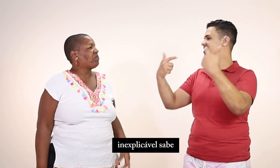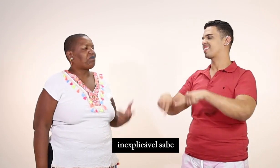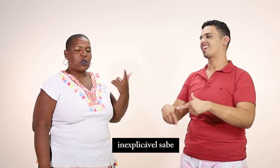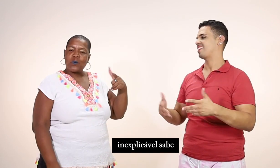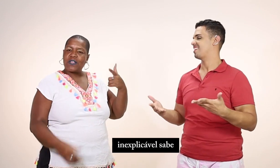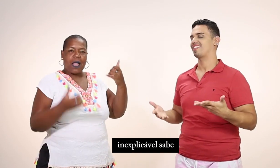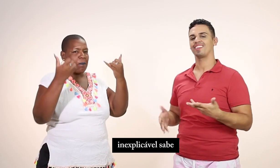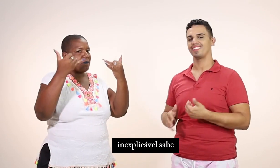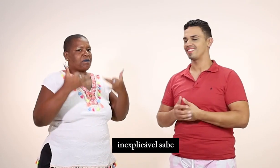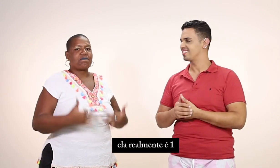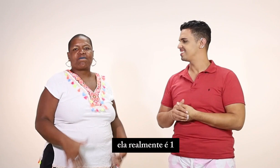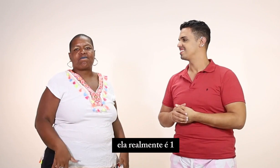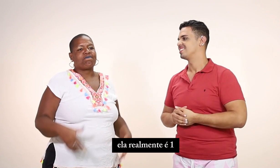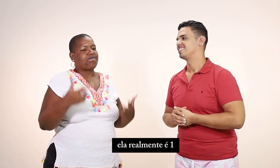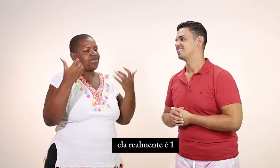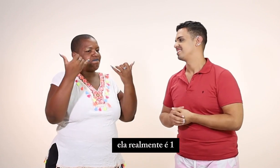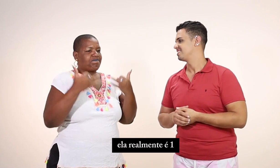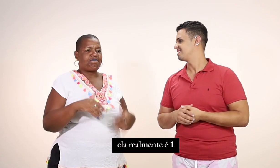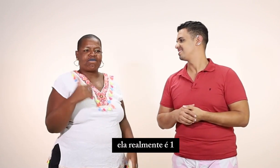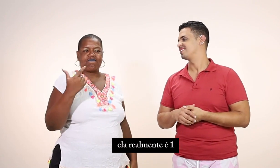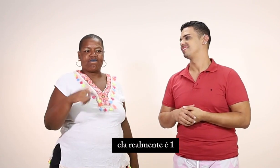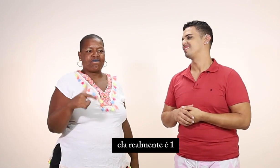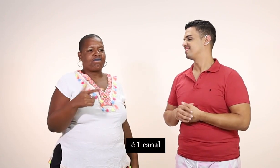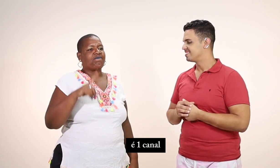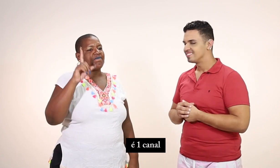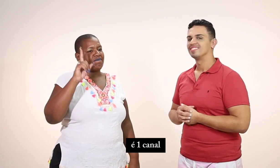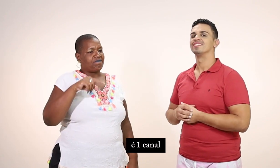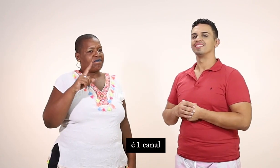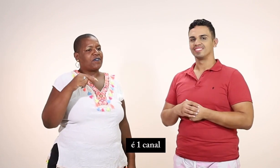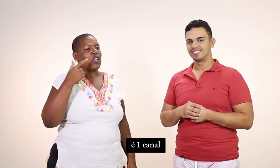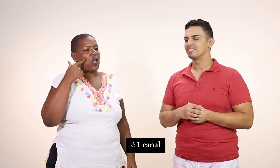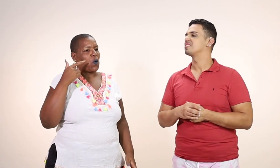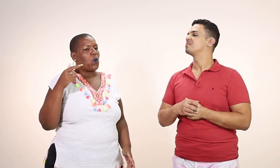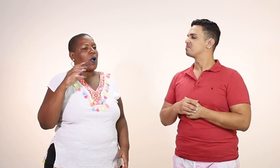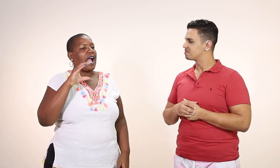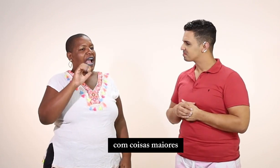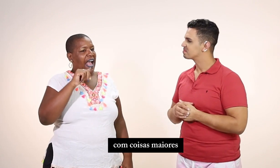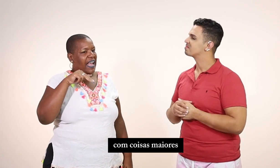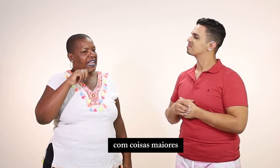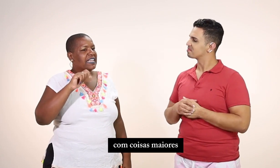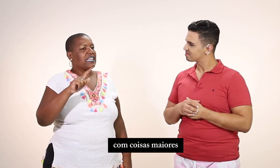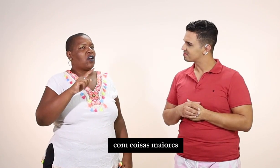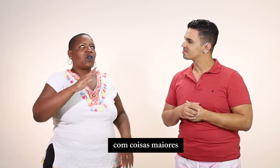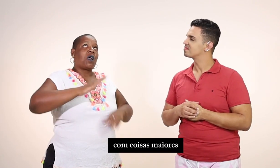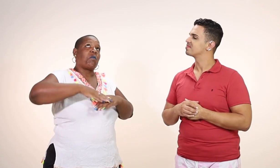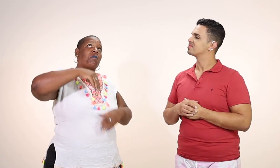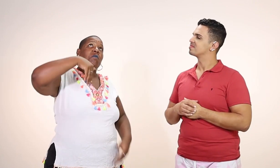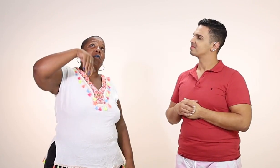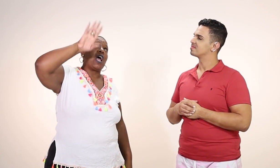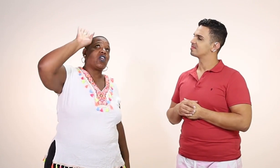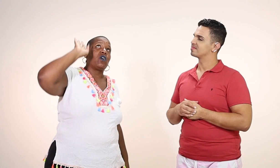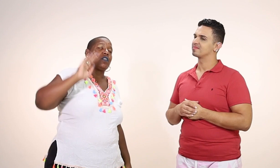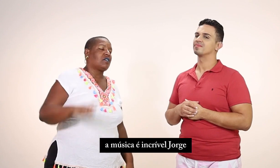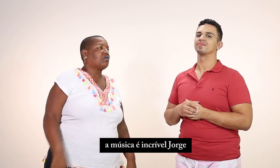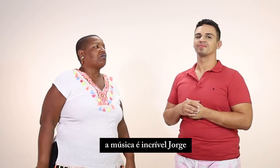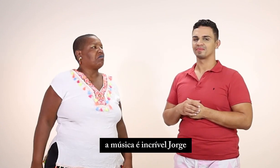Inexplicável, sabe? Ela realmente é um canal com coisas maiores. A música é